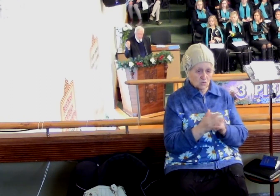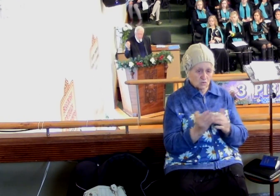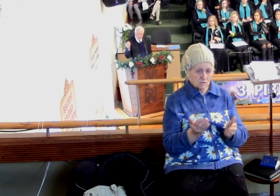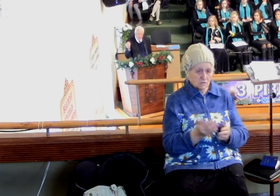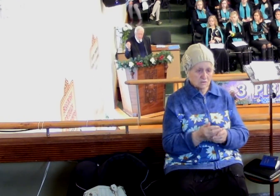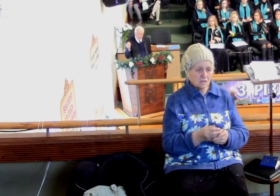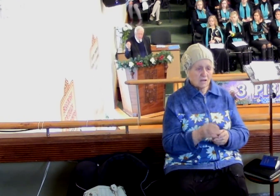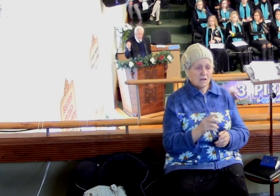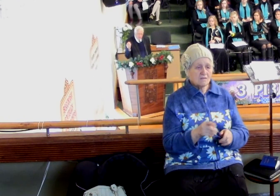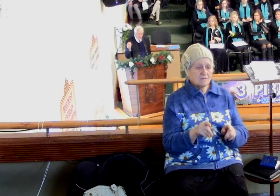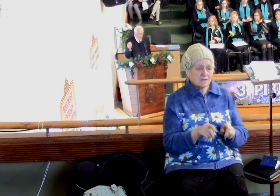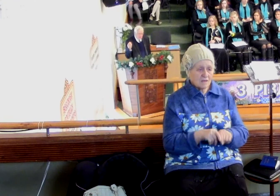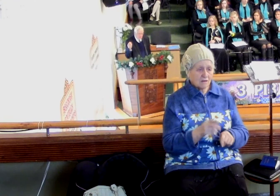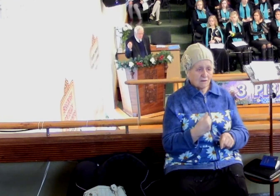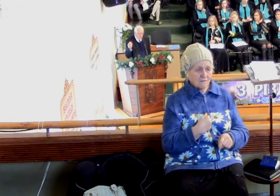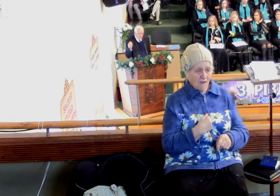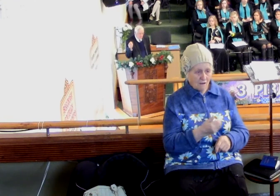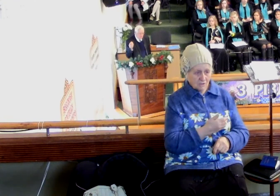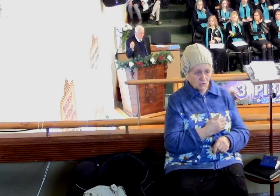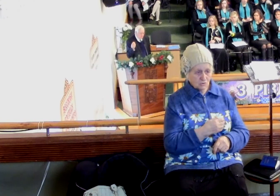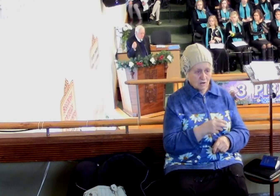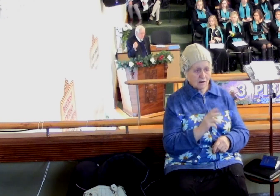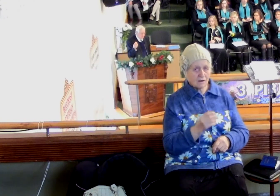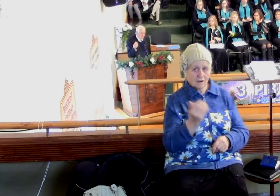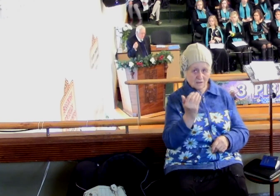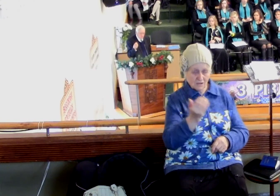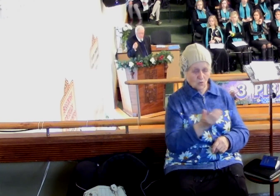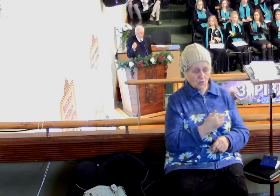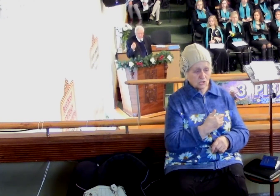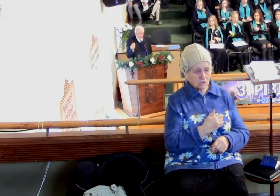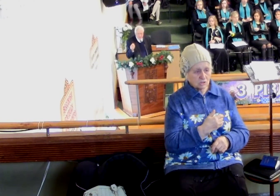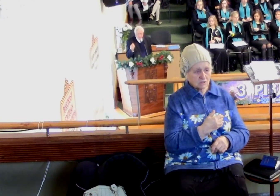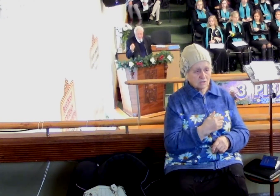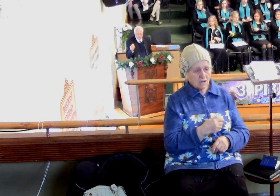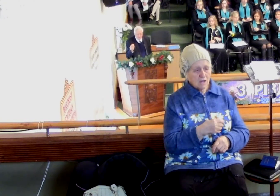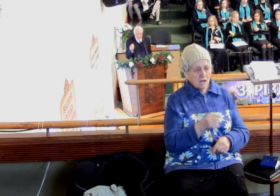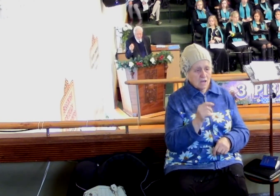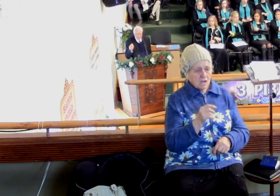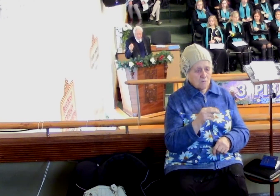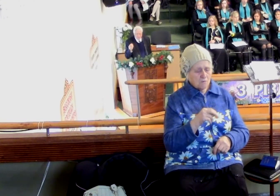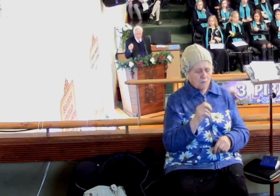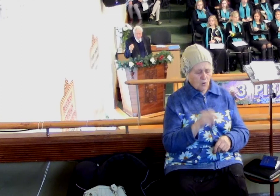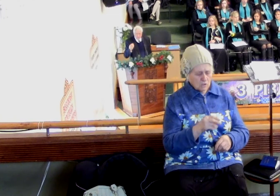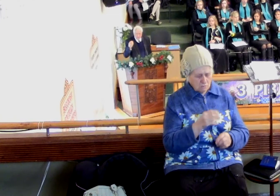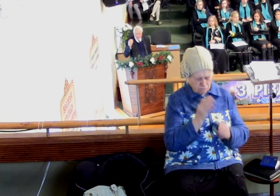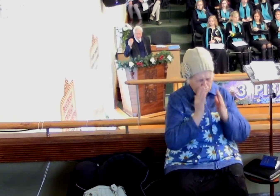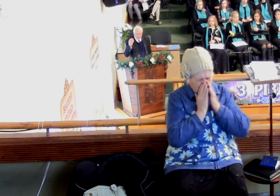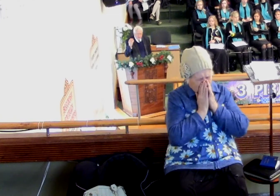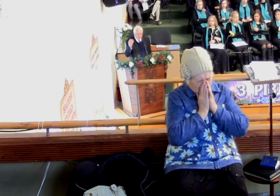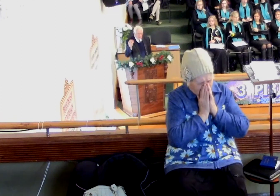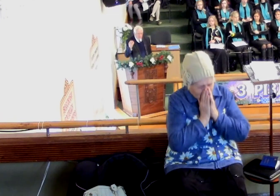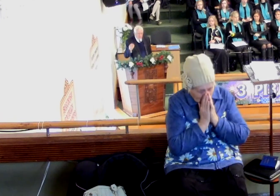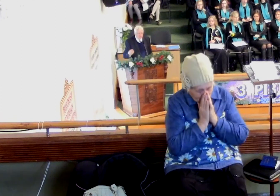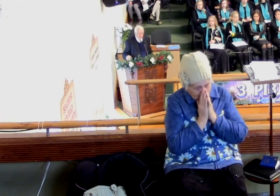Ибо пот его как капли крови. Потом суп над ним. Потом Он на